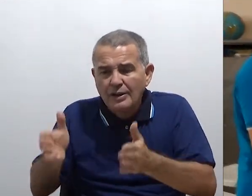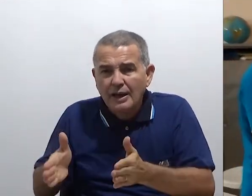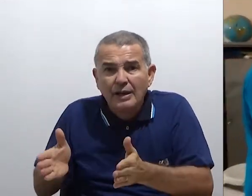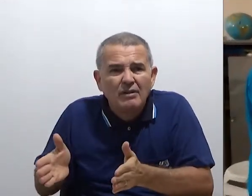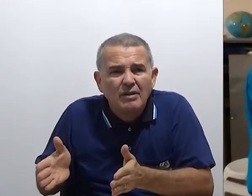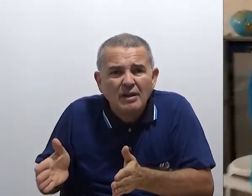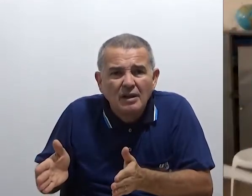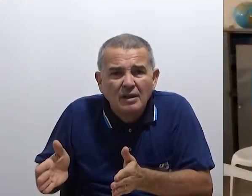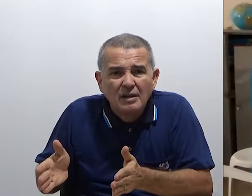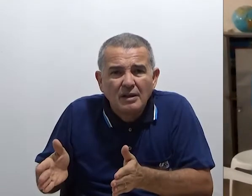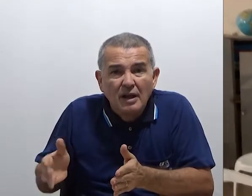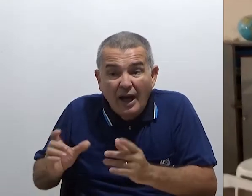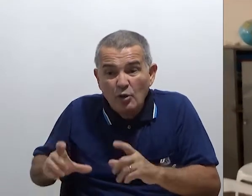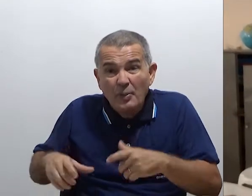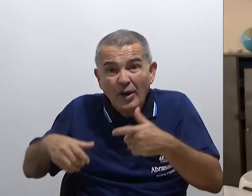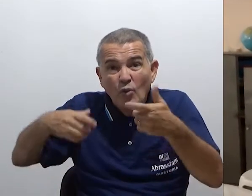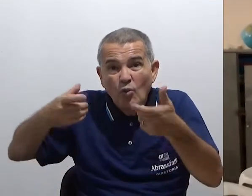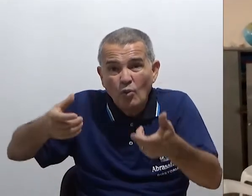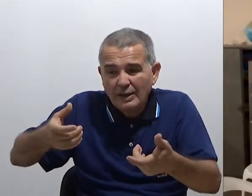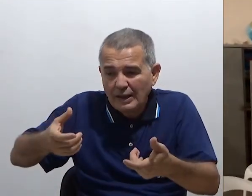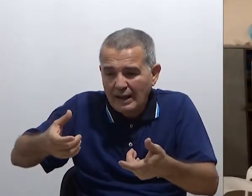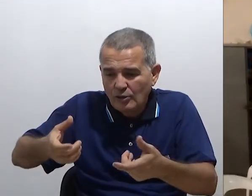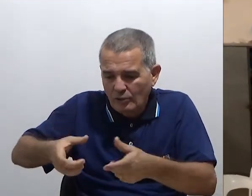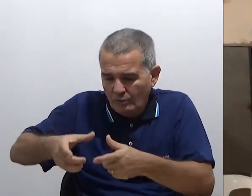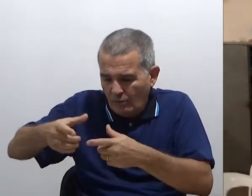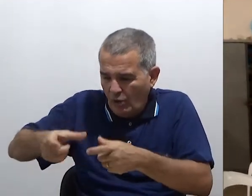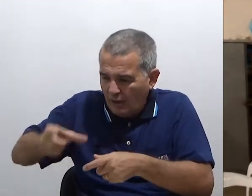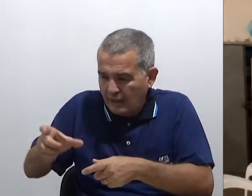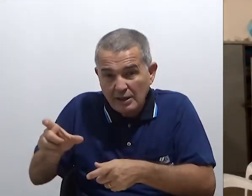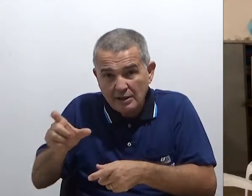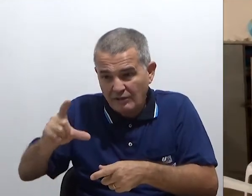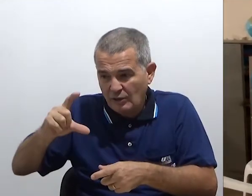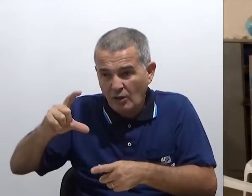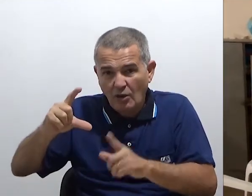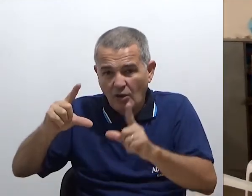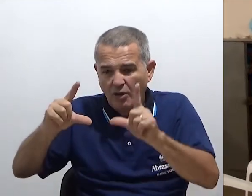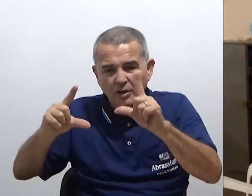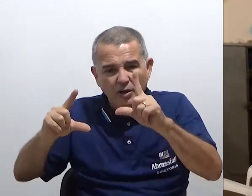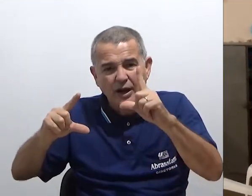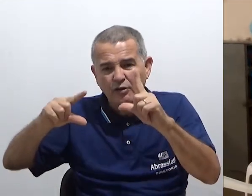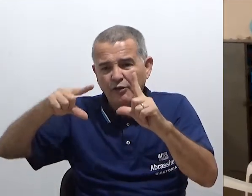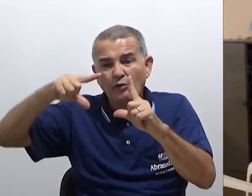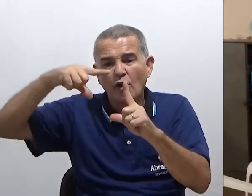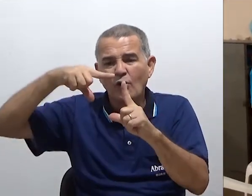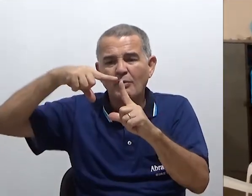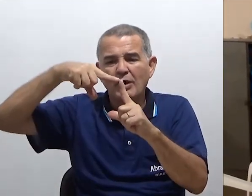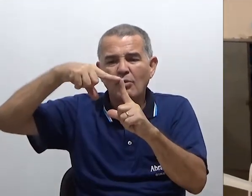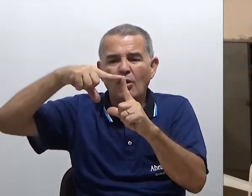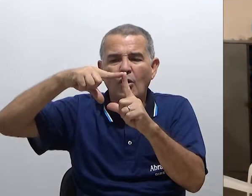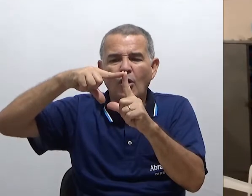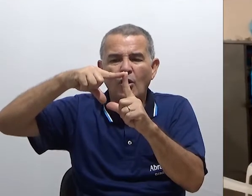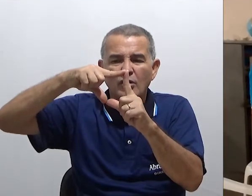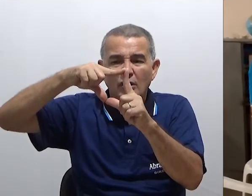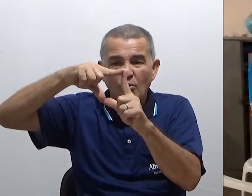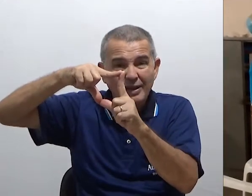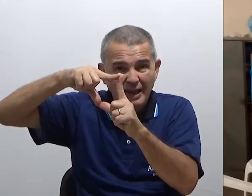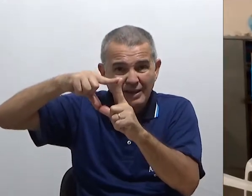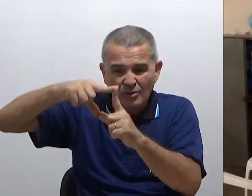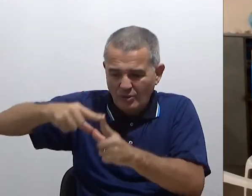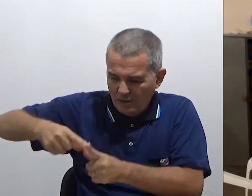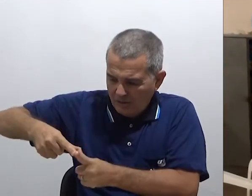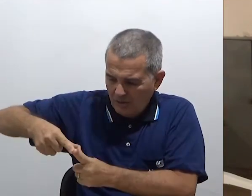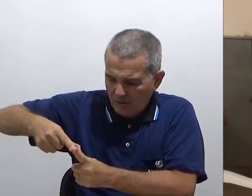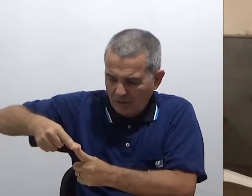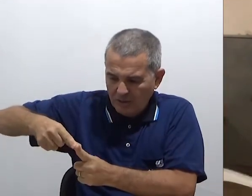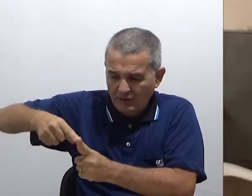ou quadrado, aí eu pego um quadrado, ó, aqui, tá vendo, ó, aí eu ferro com a mão, ó,